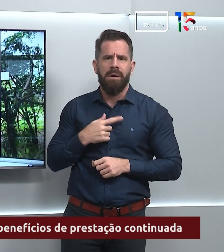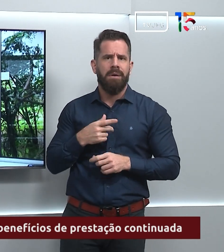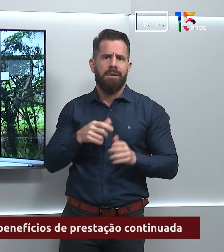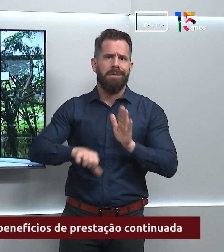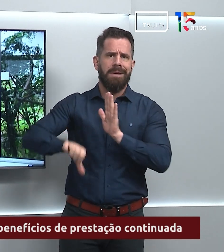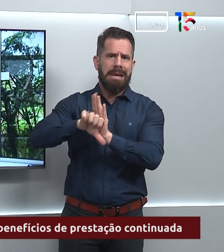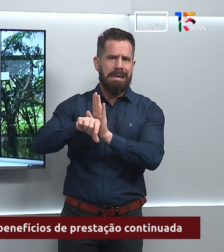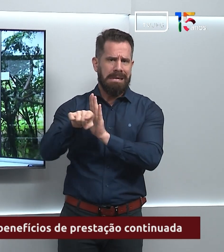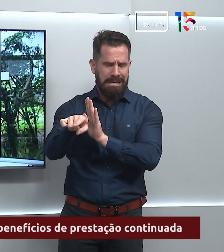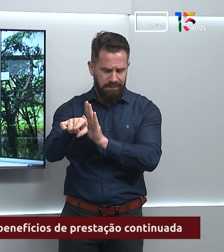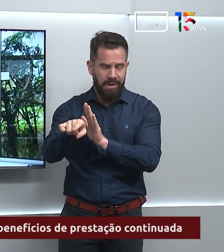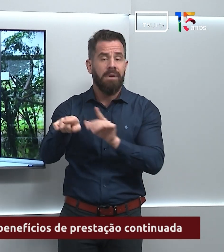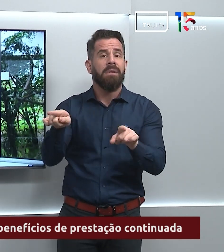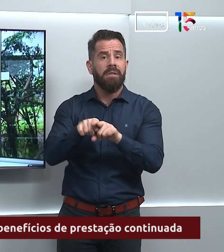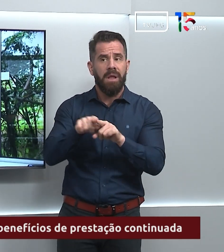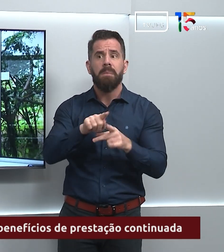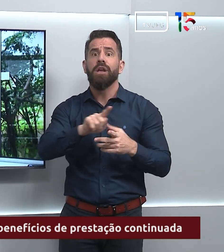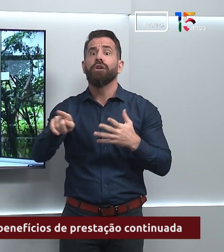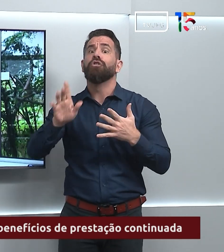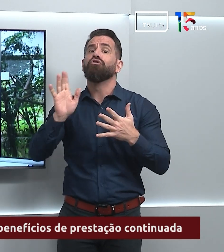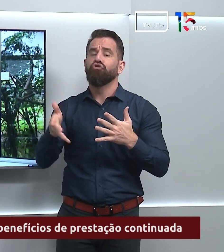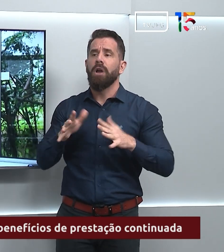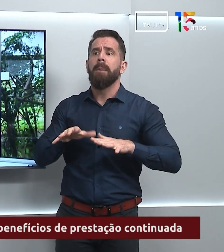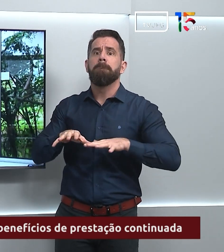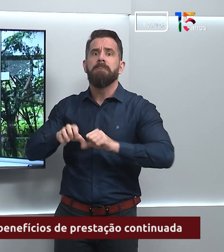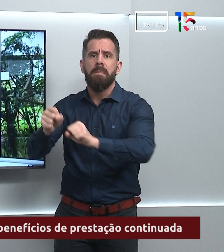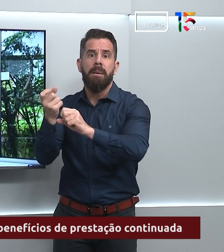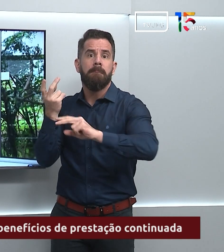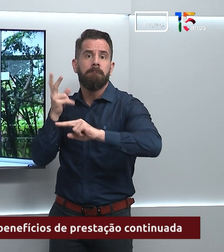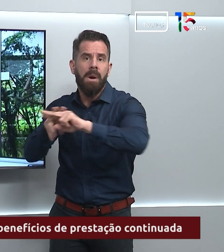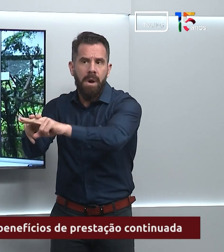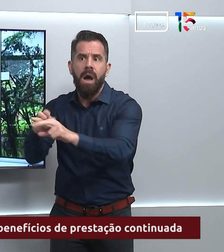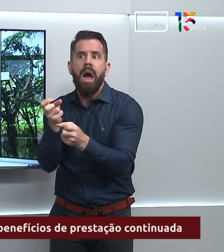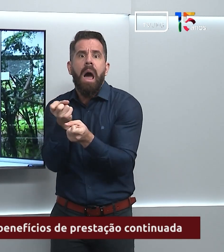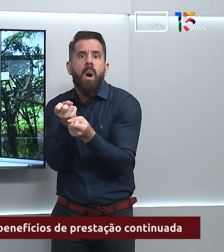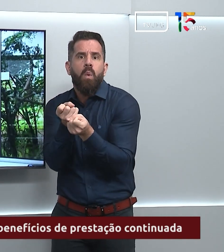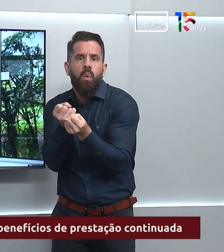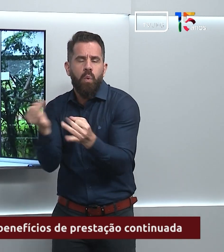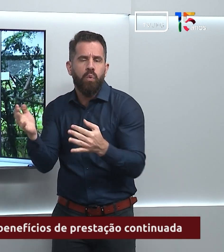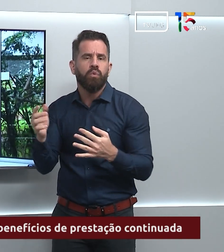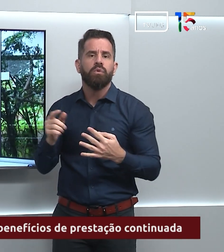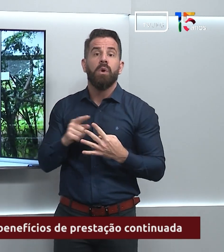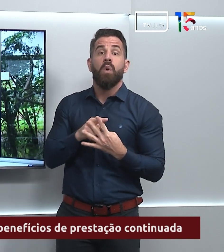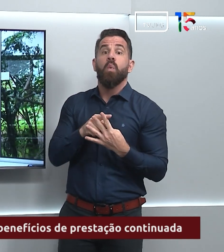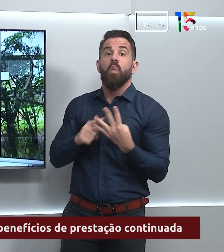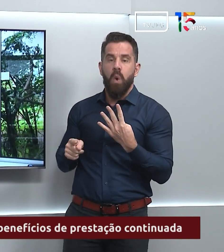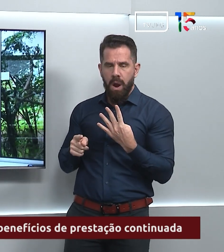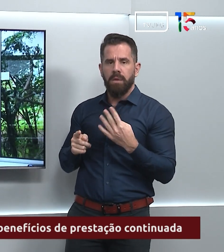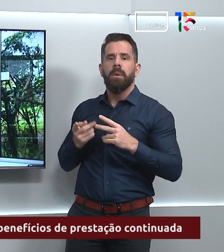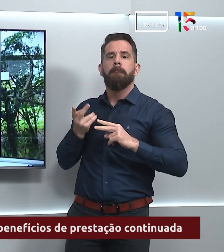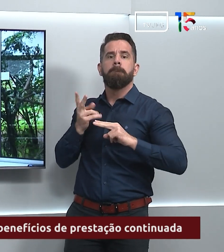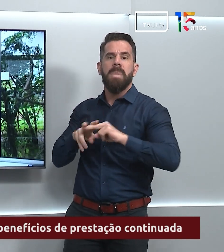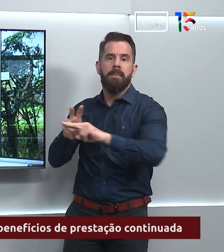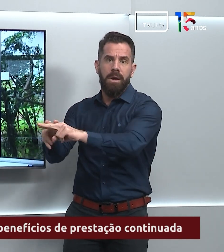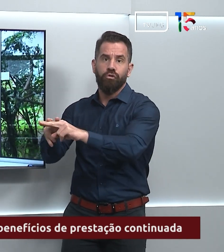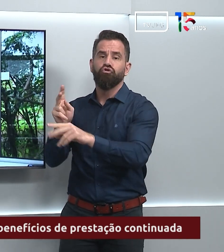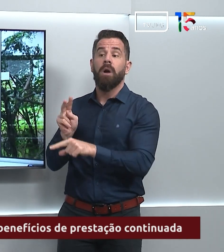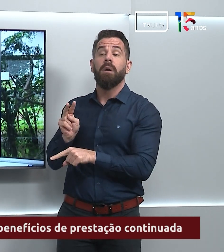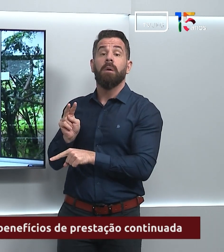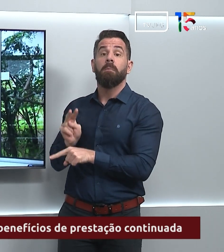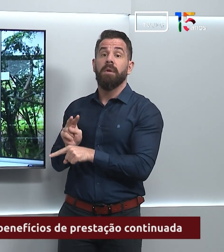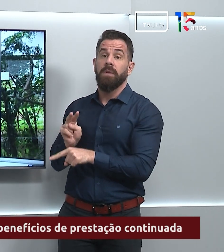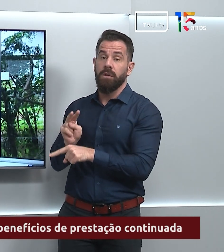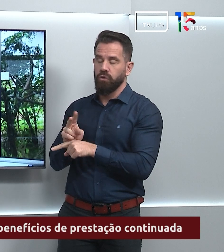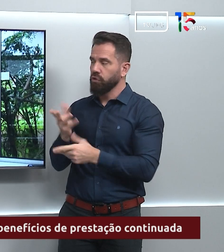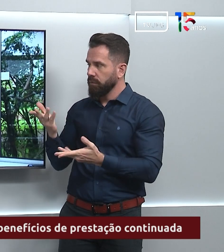fogo. Também foram cumpridos mandados de prisão preventiva. Ao todo, 4 mandados de prisão preventiva.